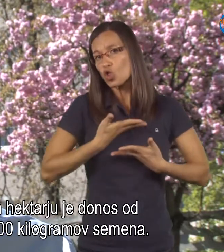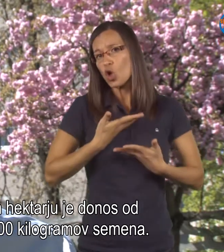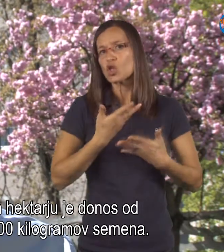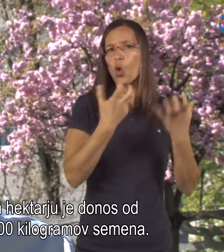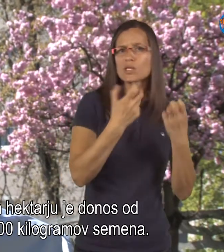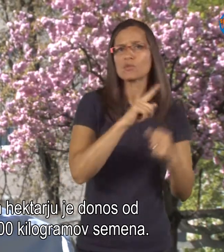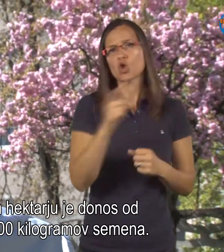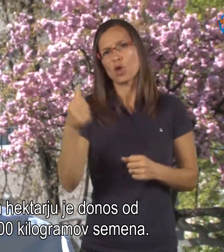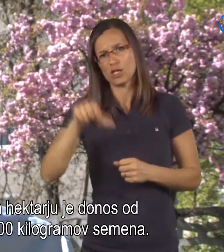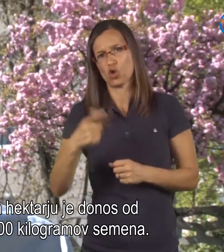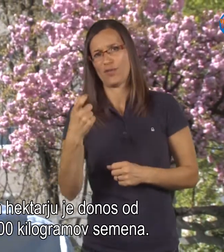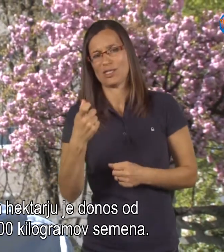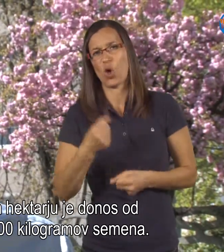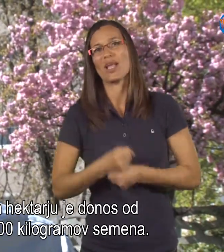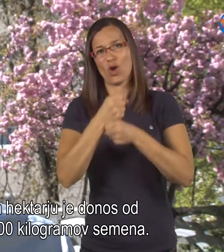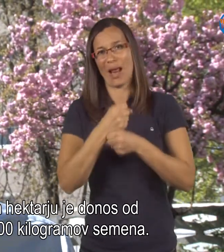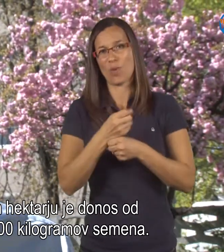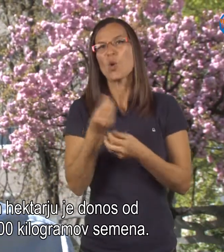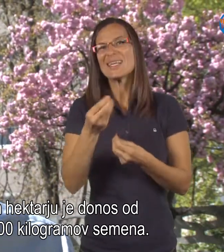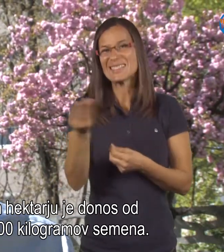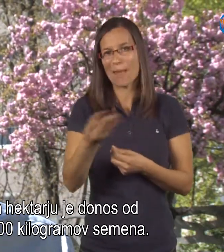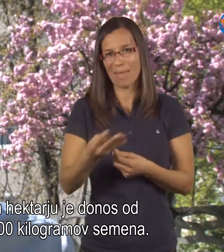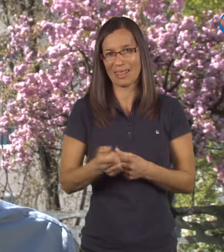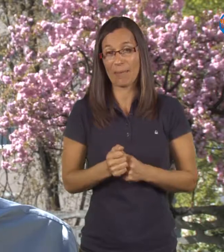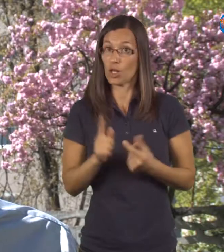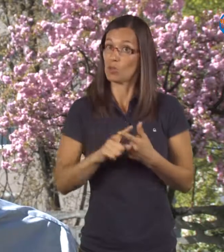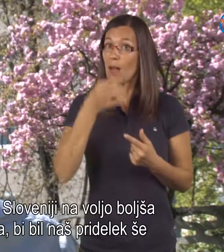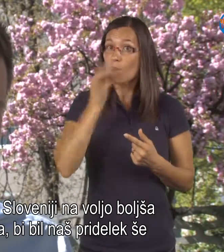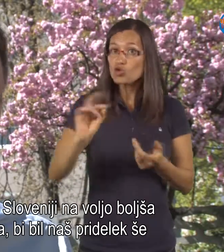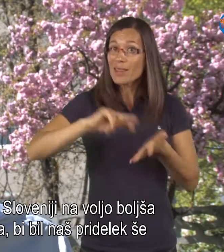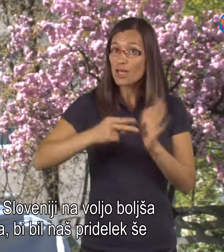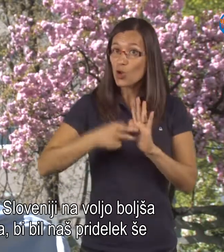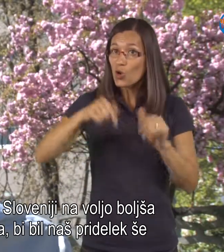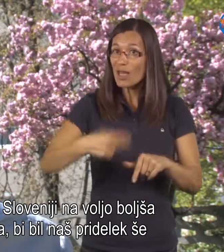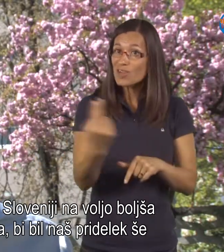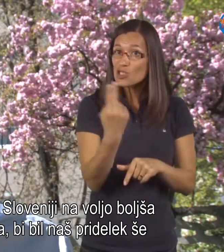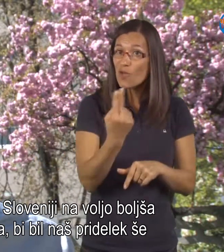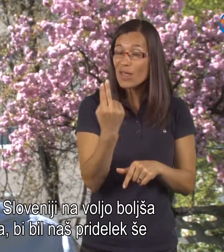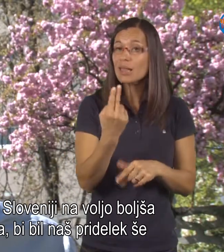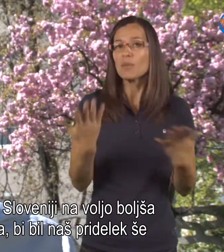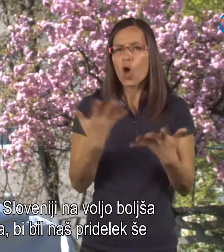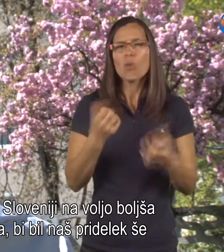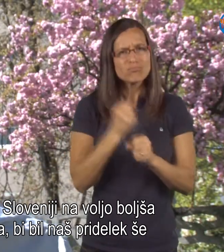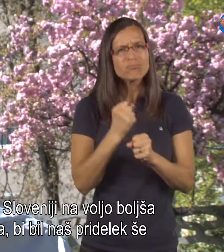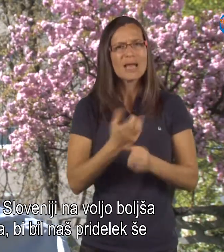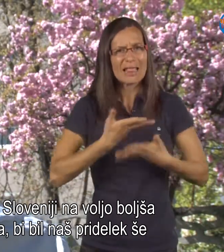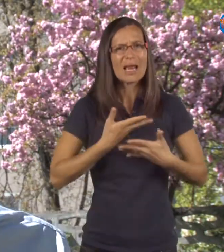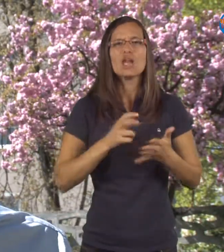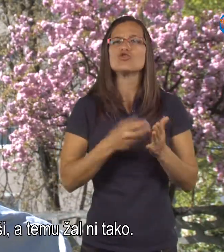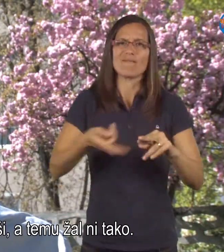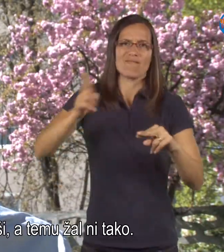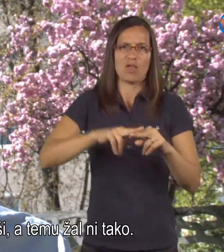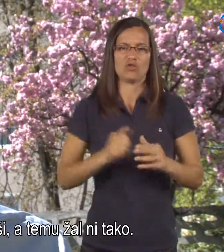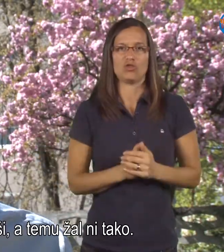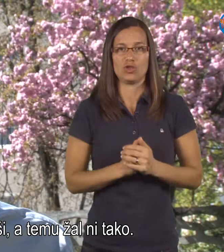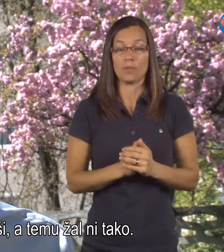približno donos od 800 do 1200 kilogramov semena. Če bi bila boljša tehnologija v Sloveniji, kar je nažalost še ni, bi lahko pridelali